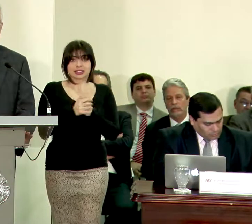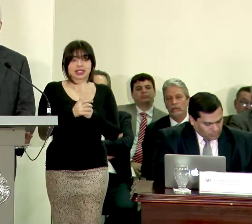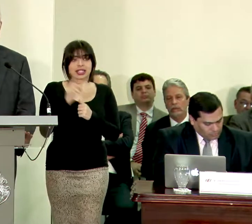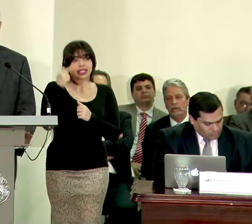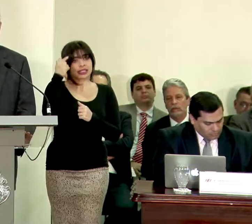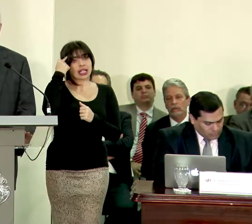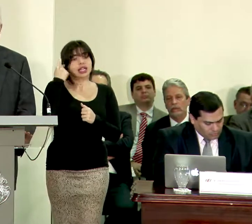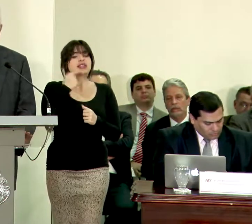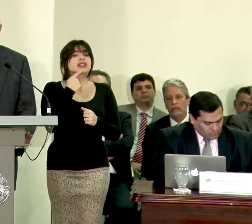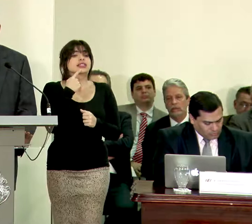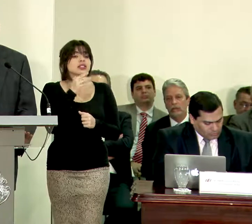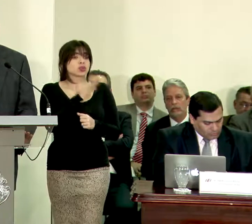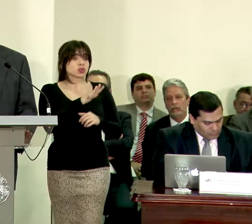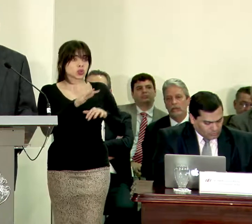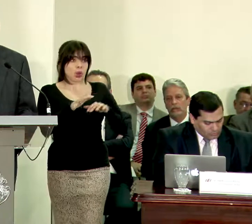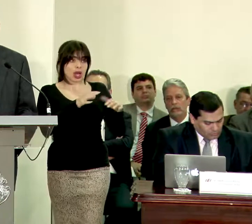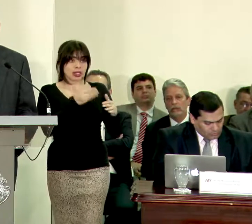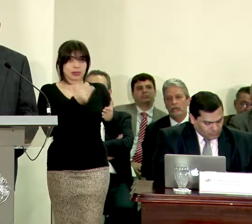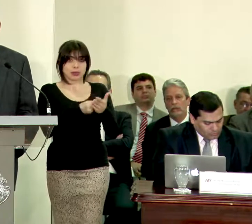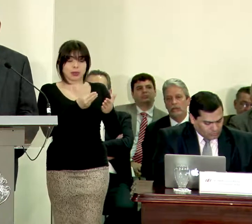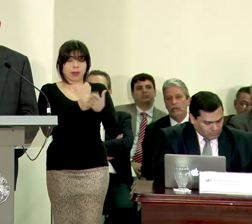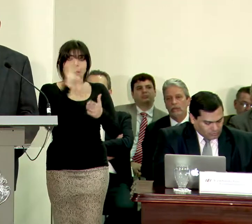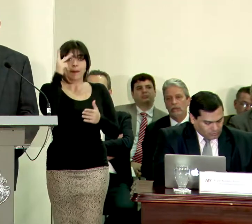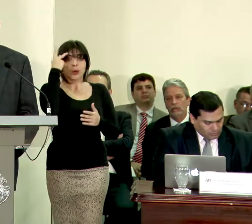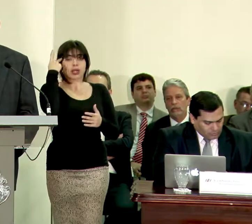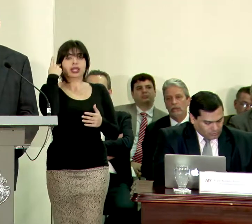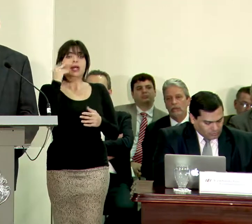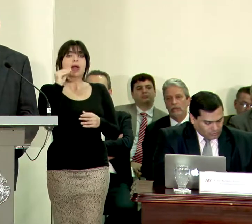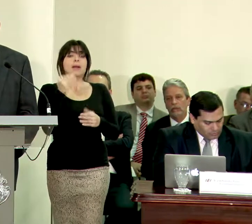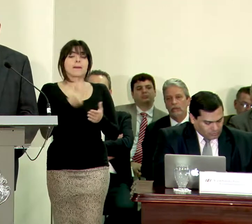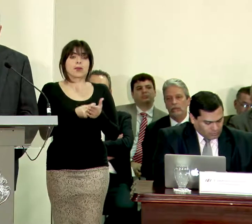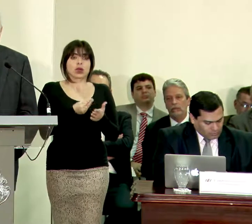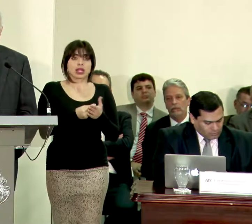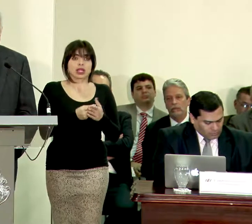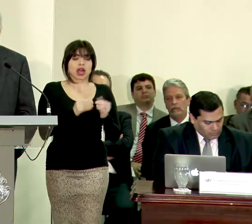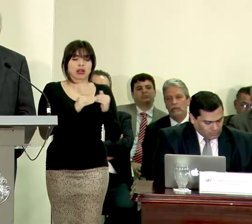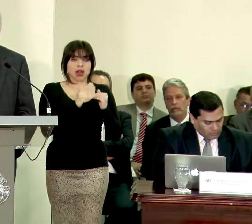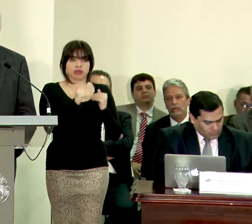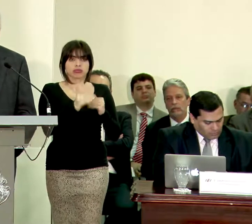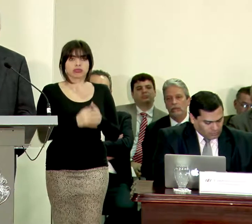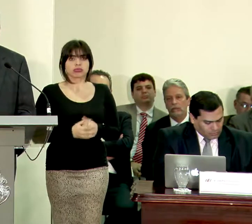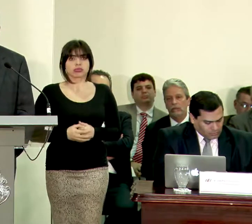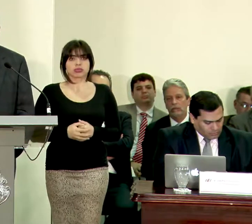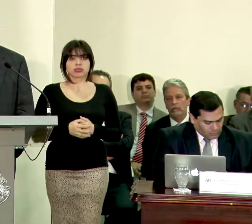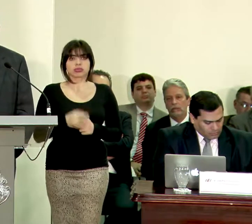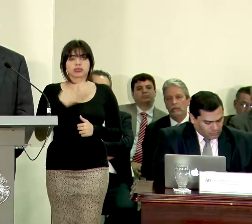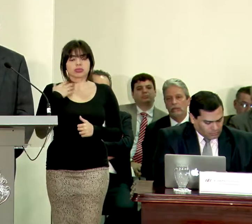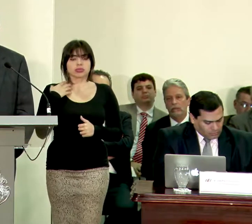su acción de modificar la política monetaria va a ser muy gradual.